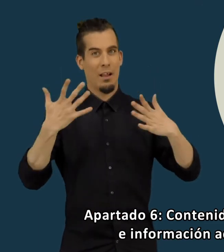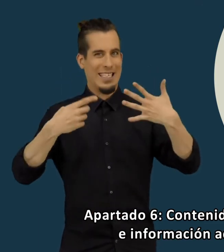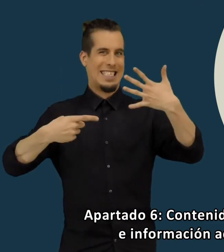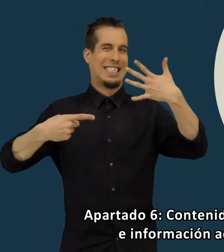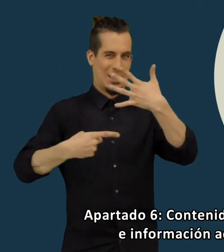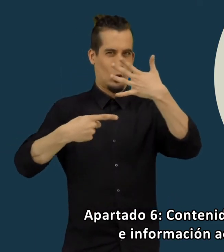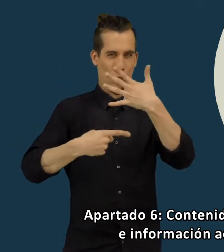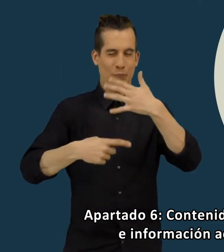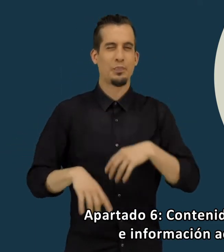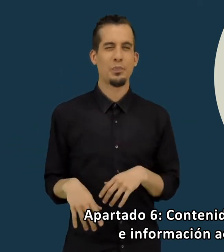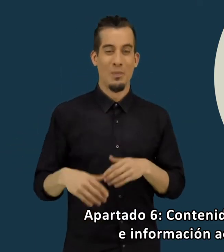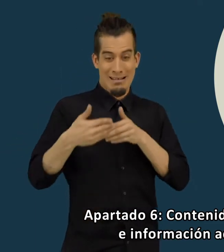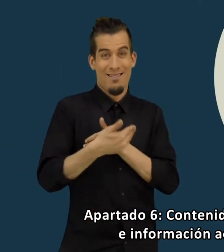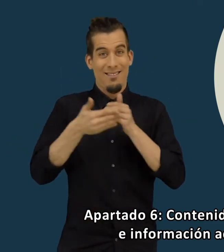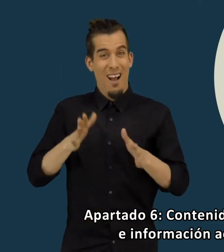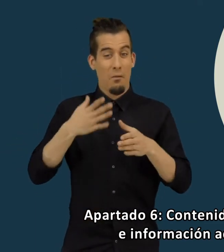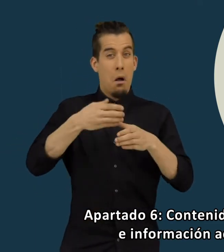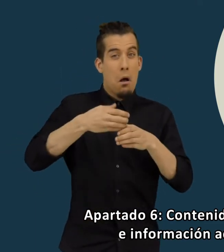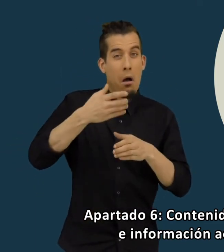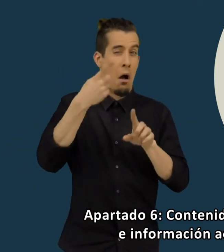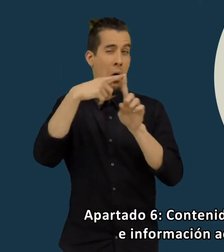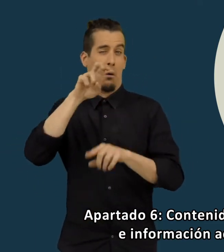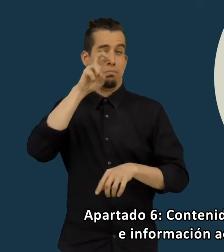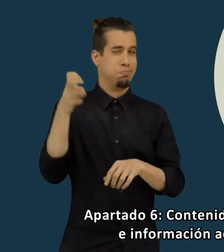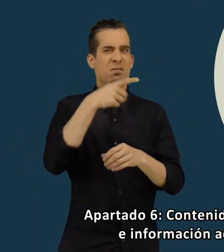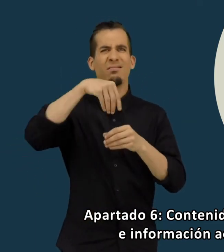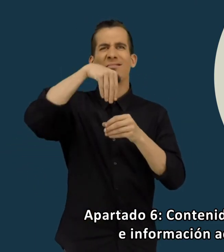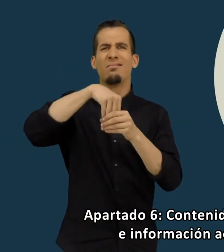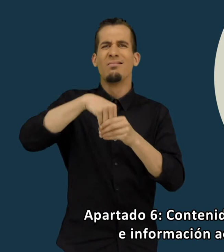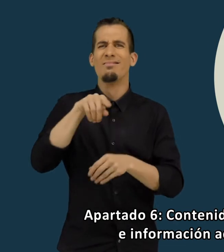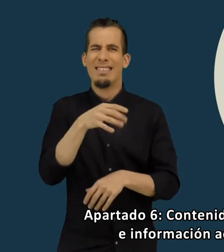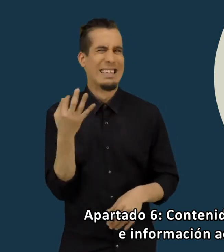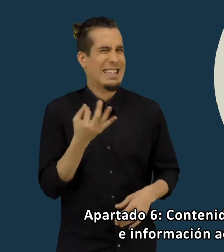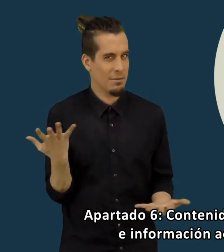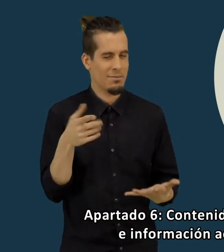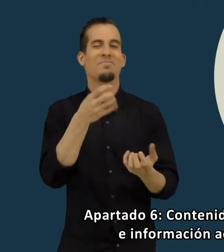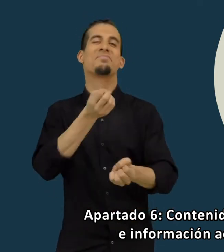Apartado 6. Contenido del envase e información adicional.